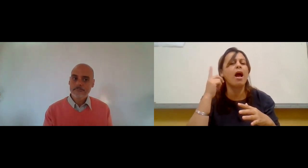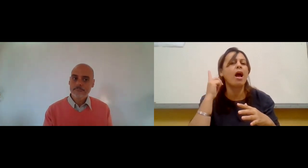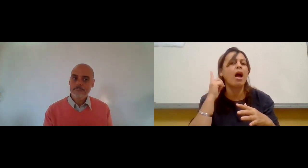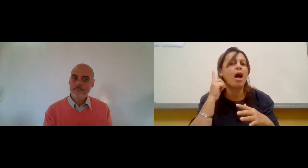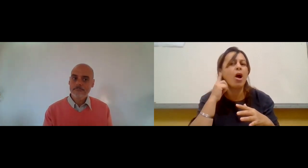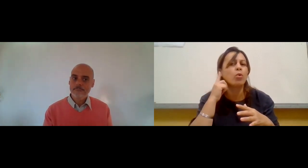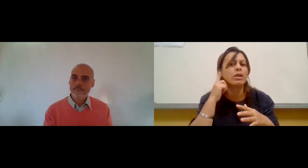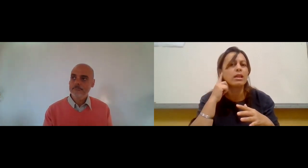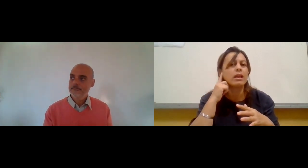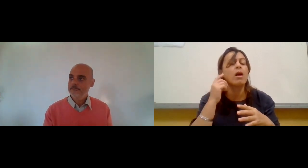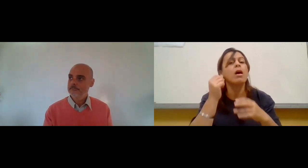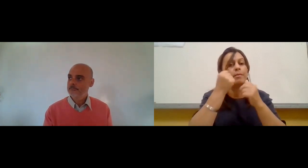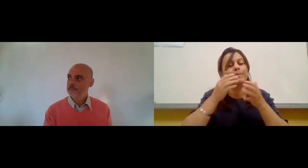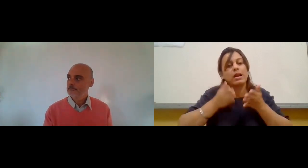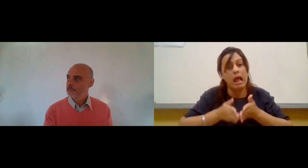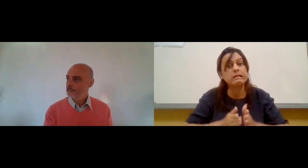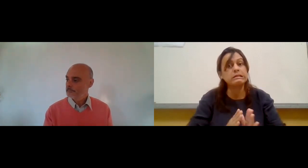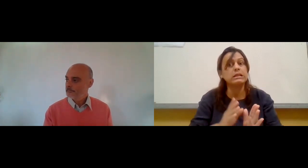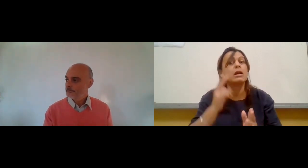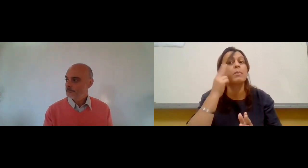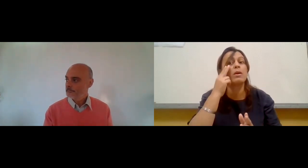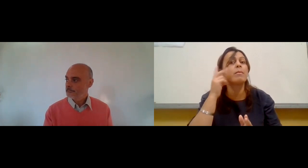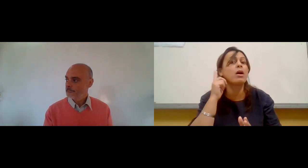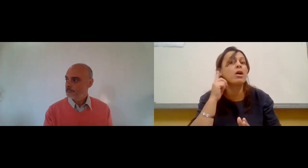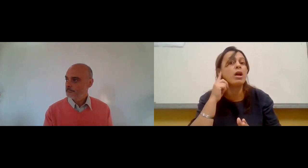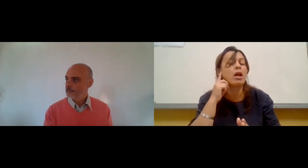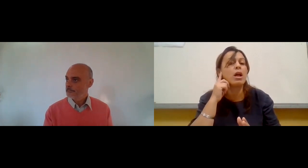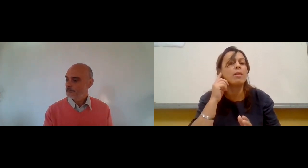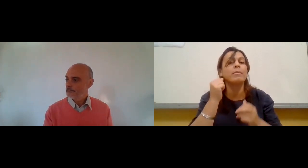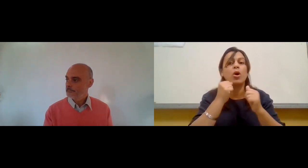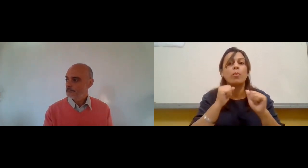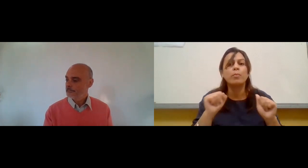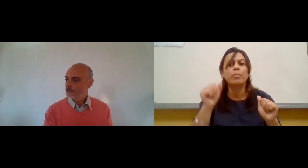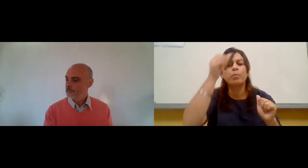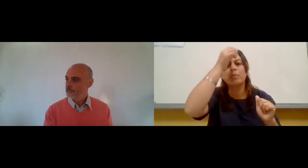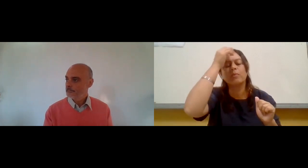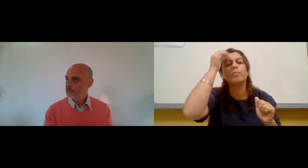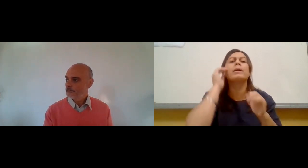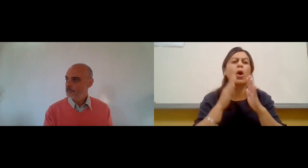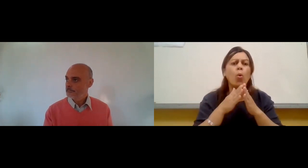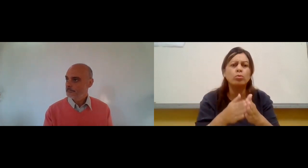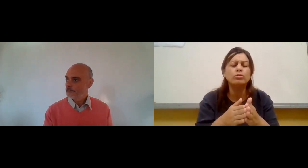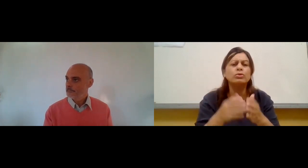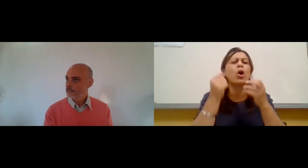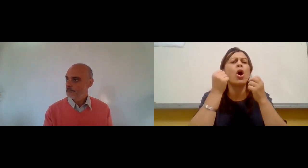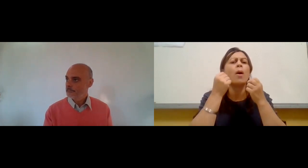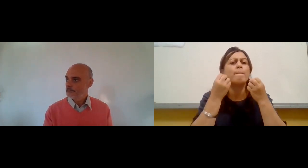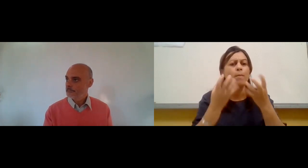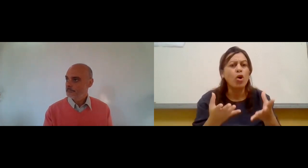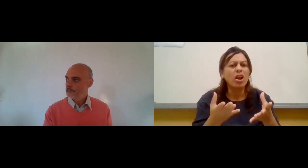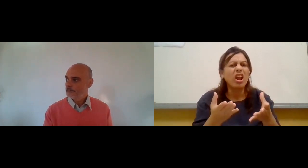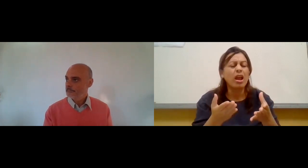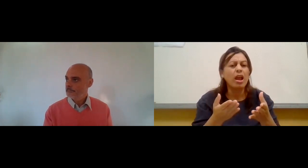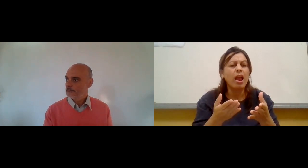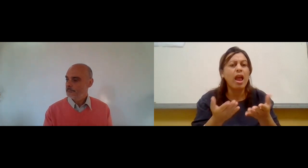nací y puedo oír, pero ya que hablamos de la inclusión, ¿por qué piden, por ejemplo, prueba de ingreso a una carrera que